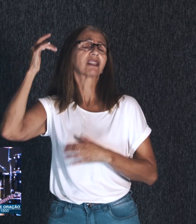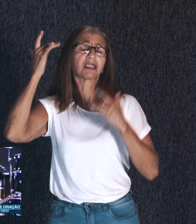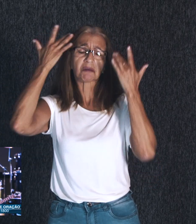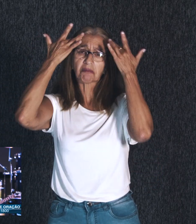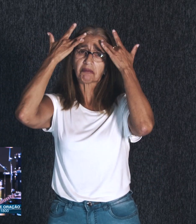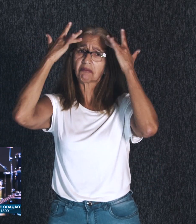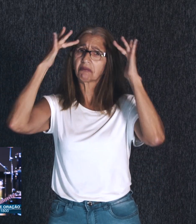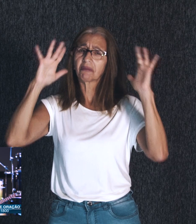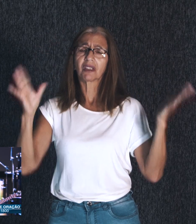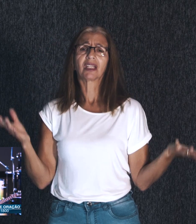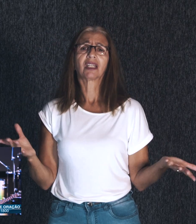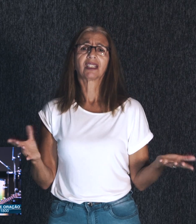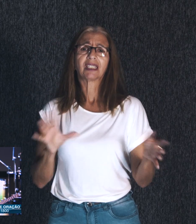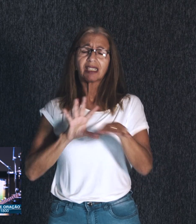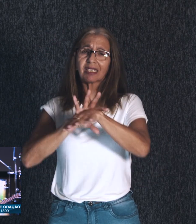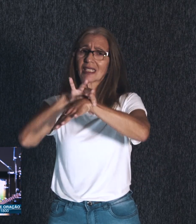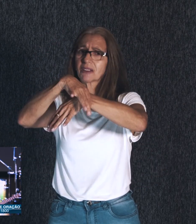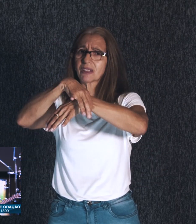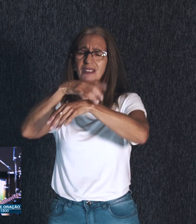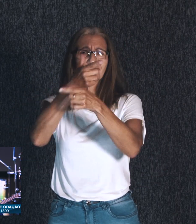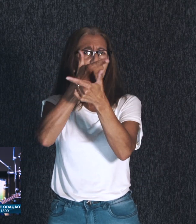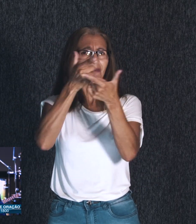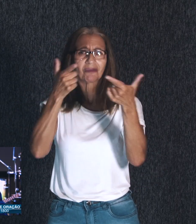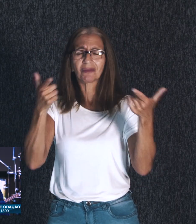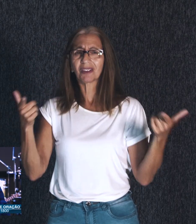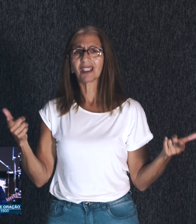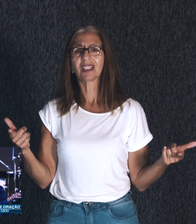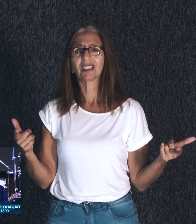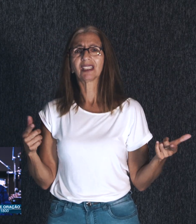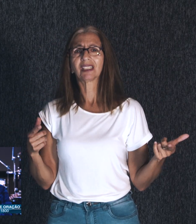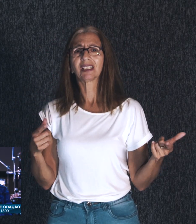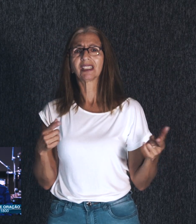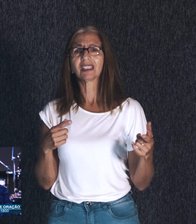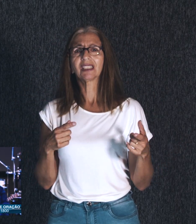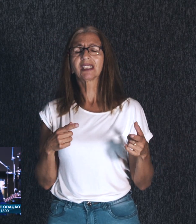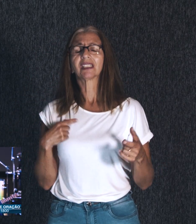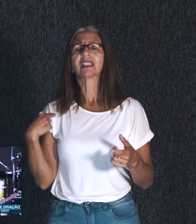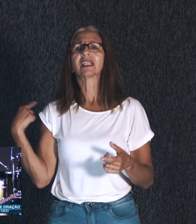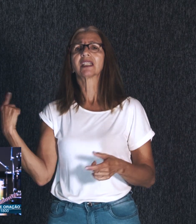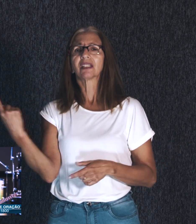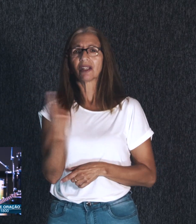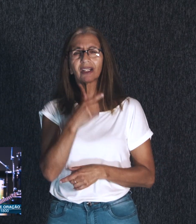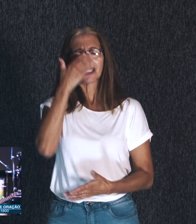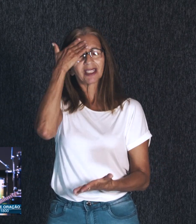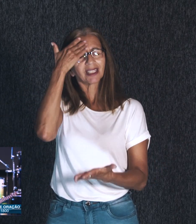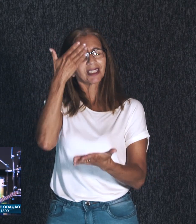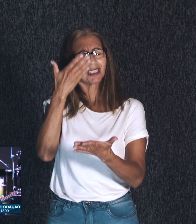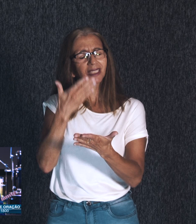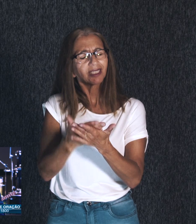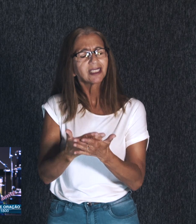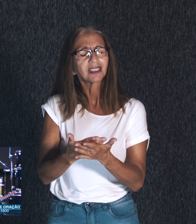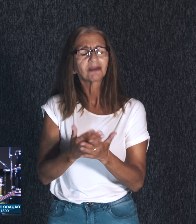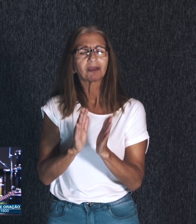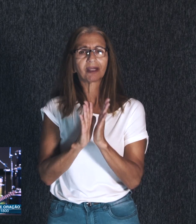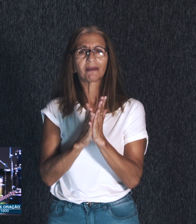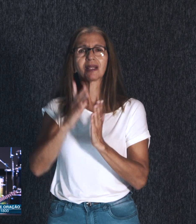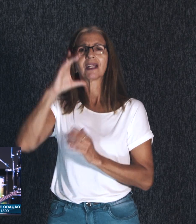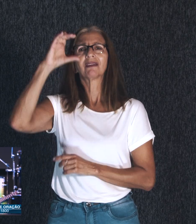tantas inseguranças. Mas nós cremos no que a Tua palavra diz. Que a presença do perfeito